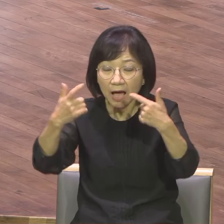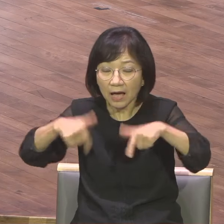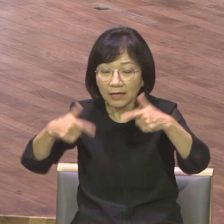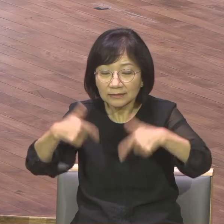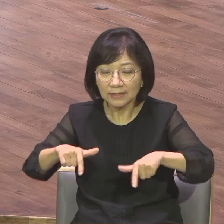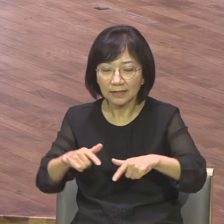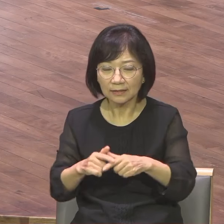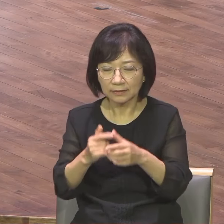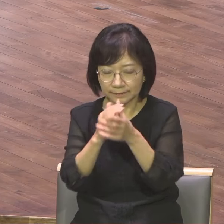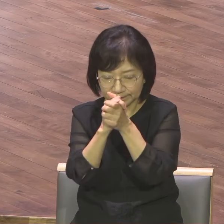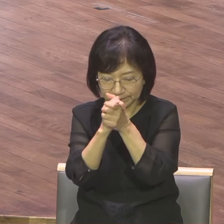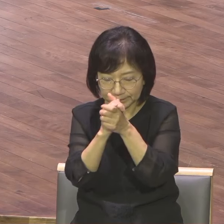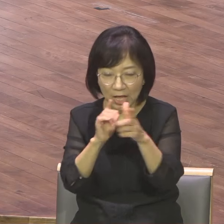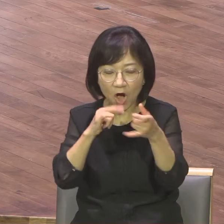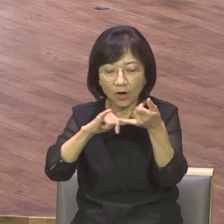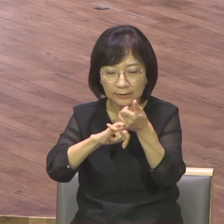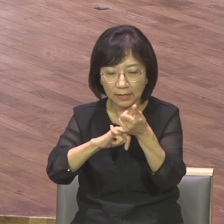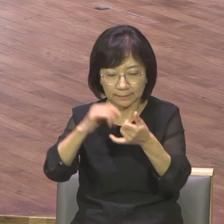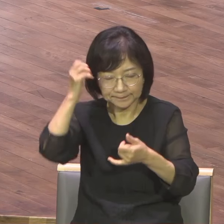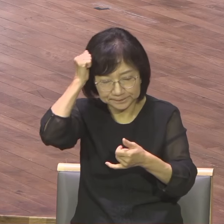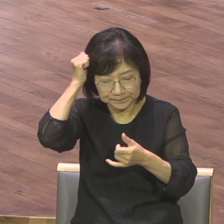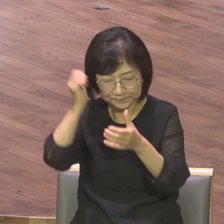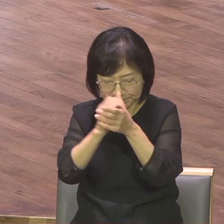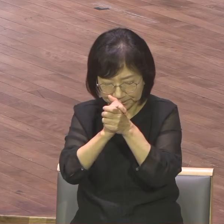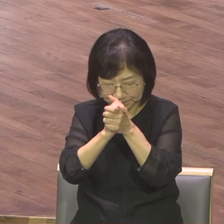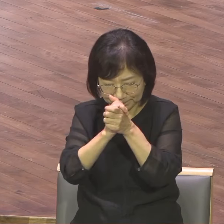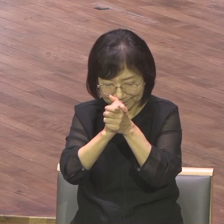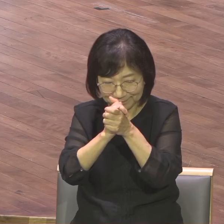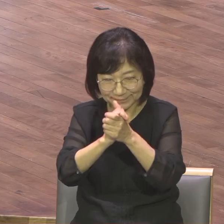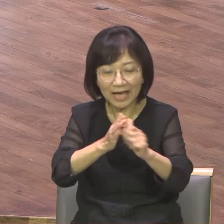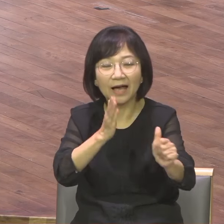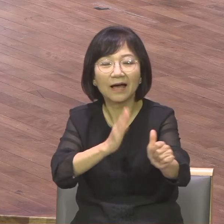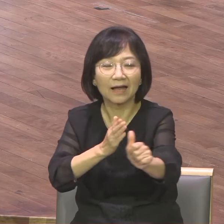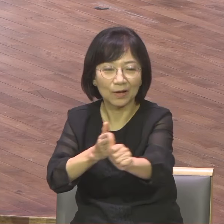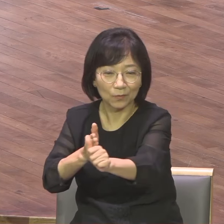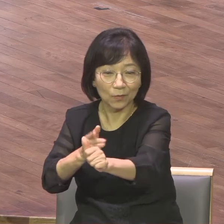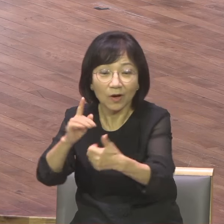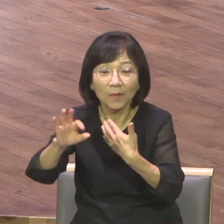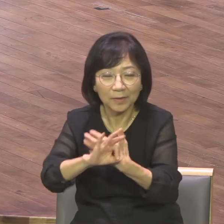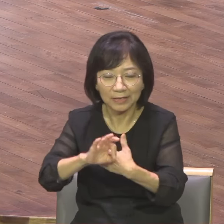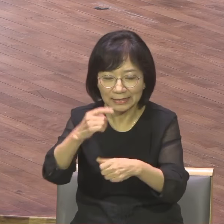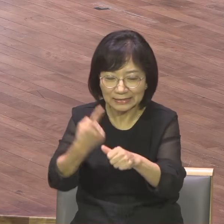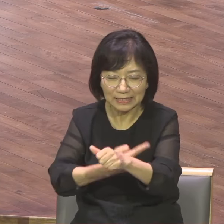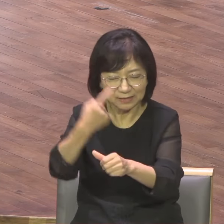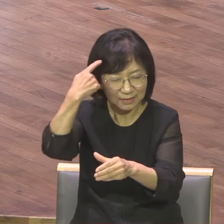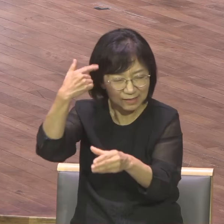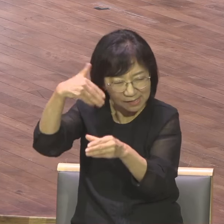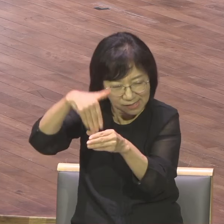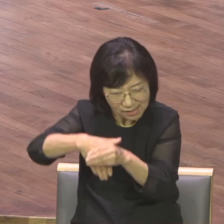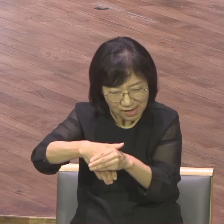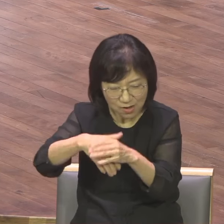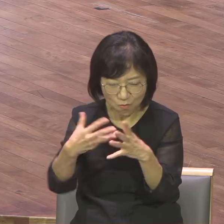거죠. 이걸 어떻게 해요? 그러면 각인 뿌리 체질이 된다.